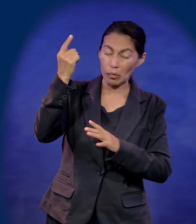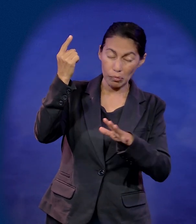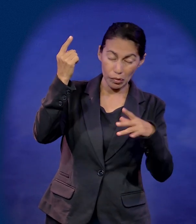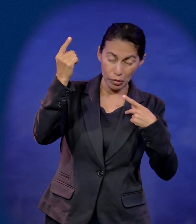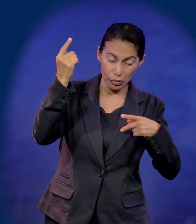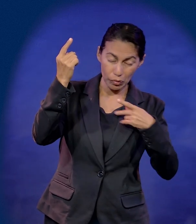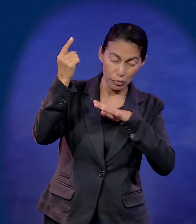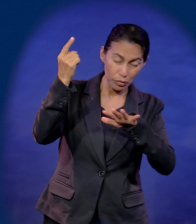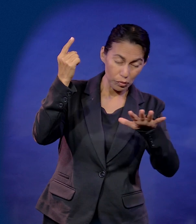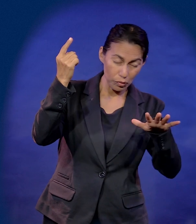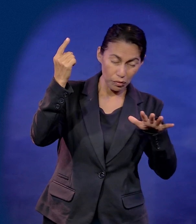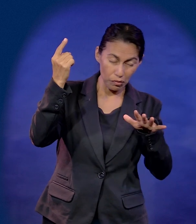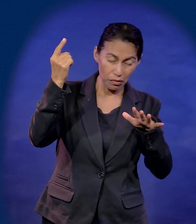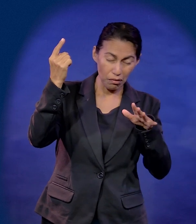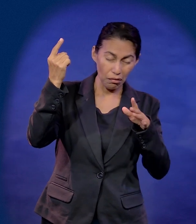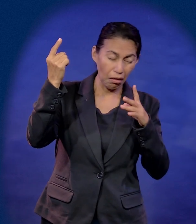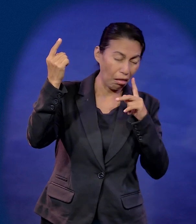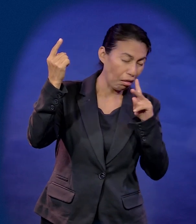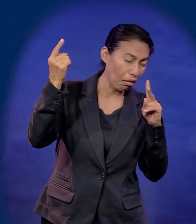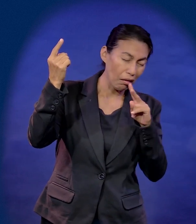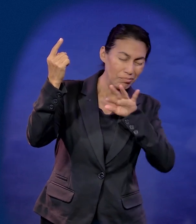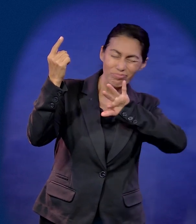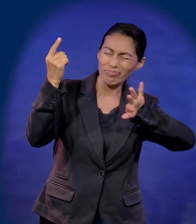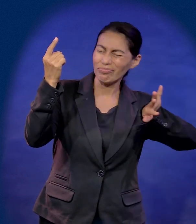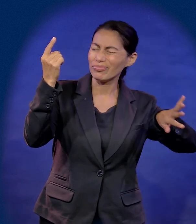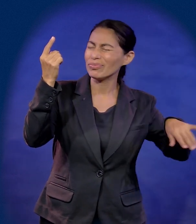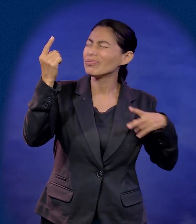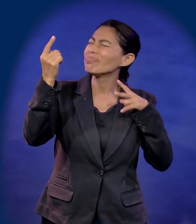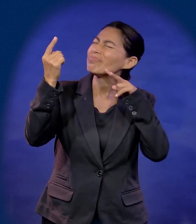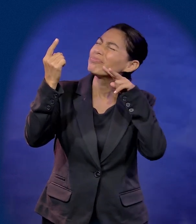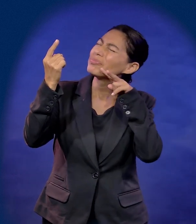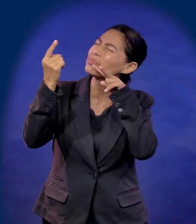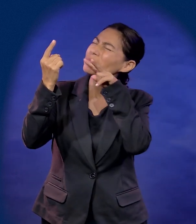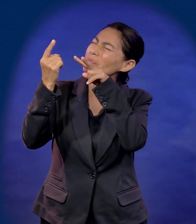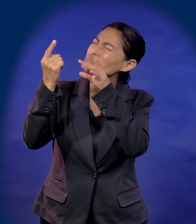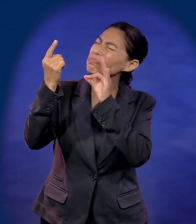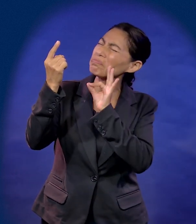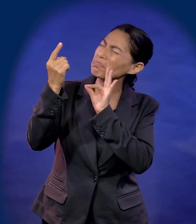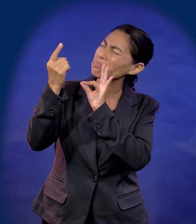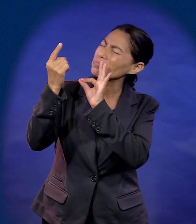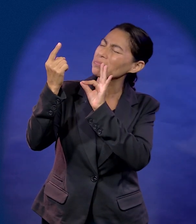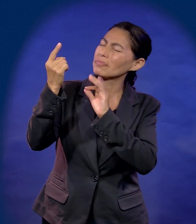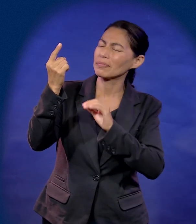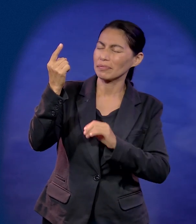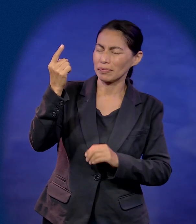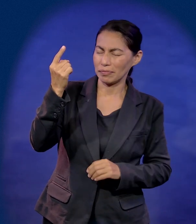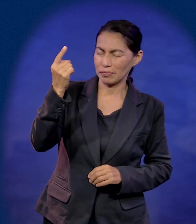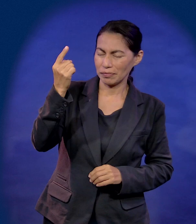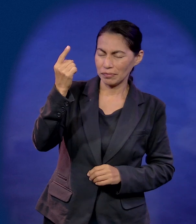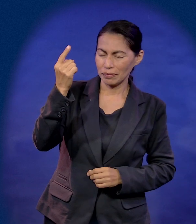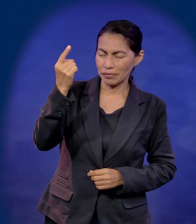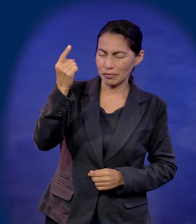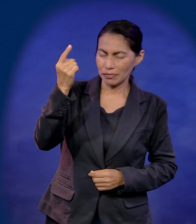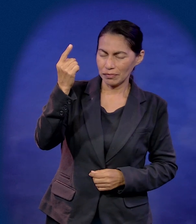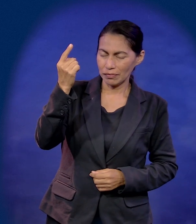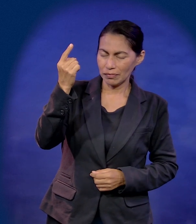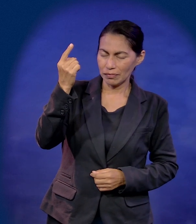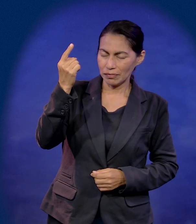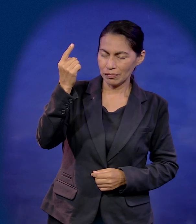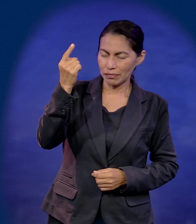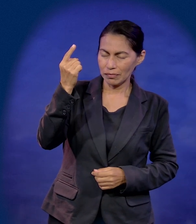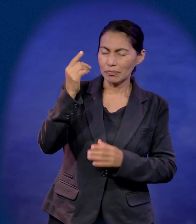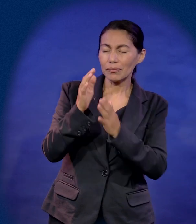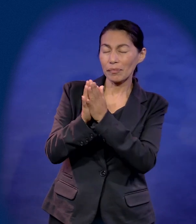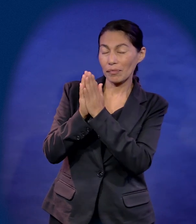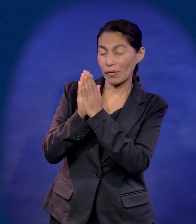para que desviemos la mirada de personas, de relaciones, de problemas, y podamos centrar